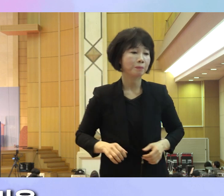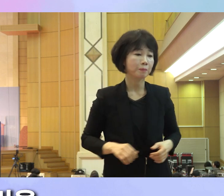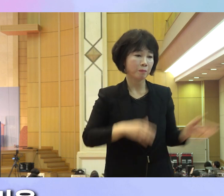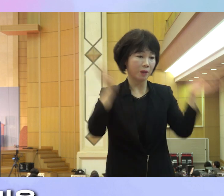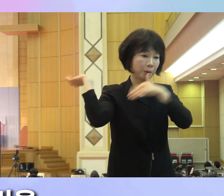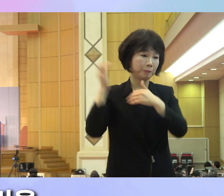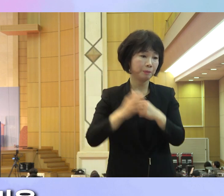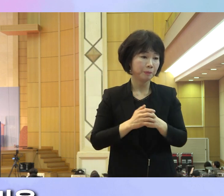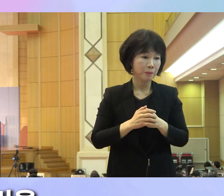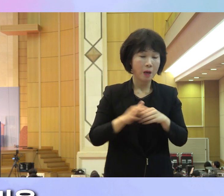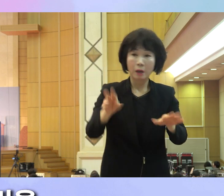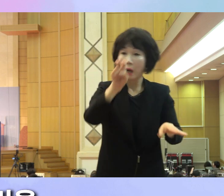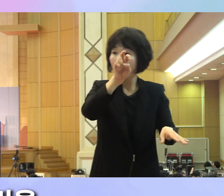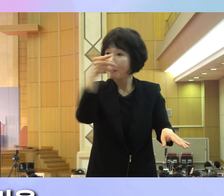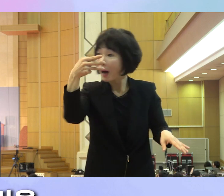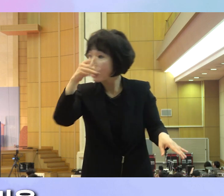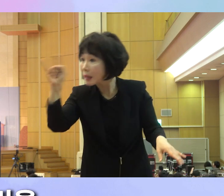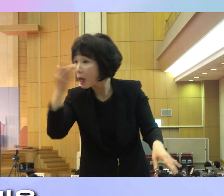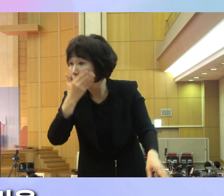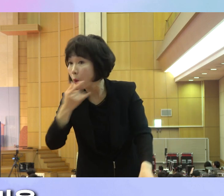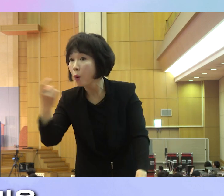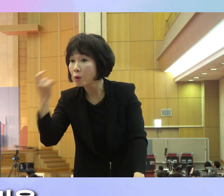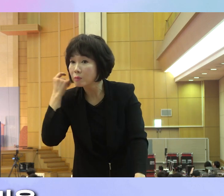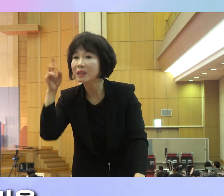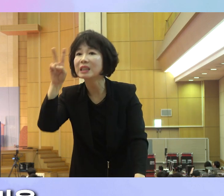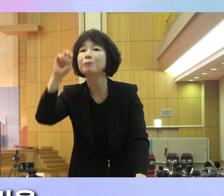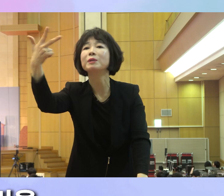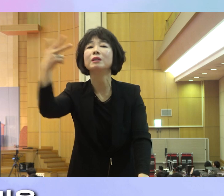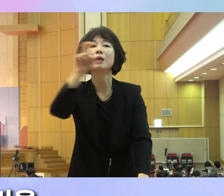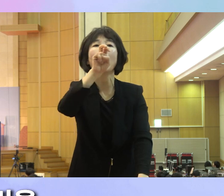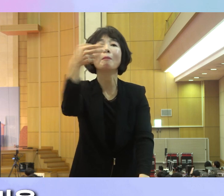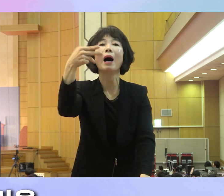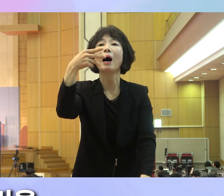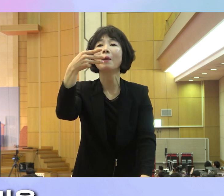것입니다. 그러면 마태복음 27장,